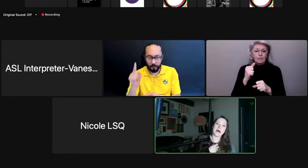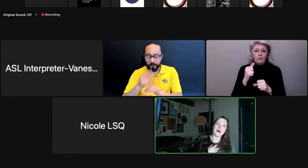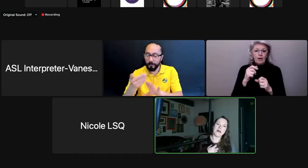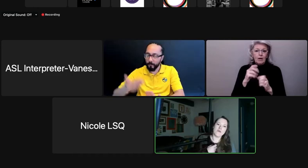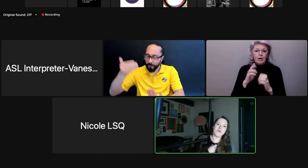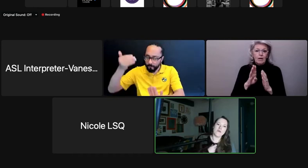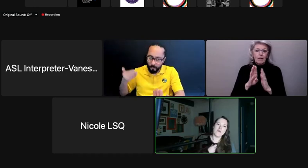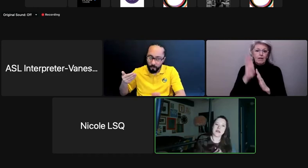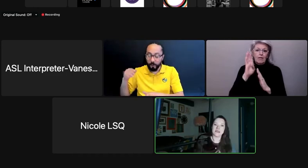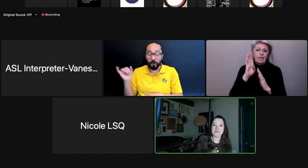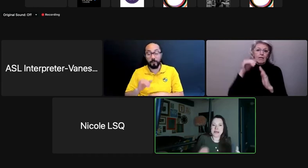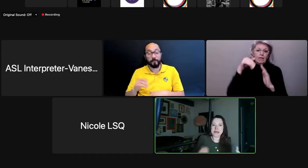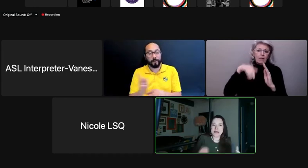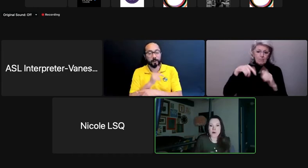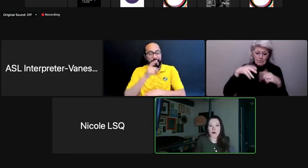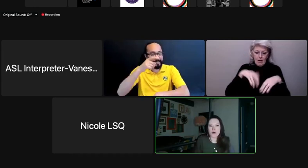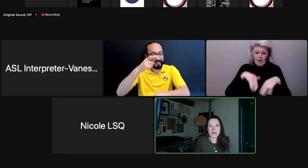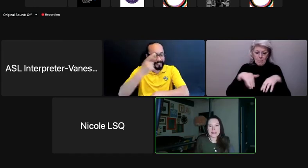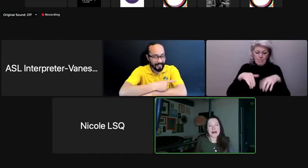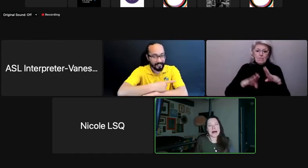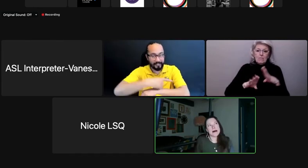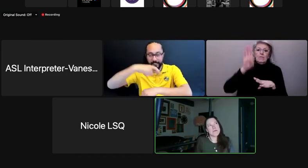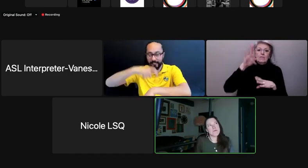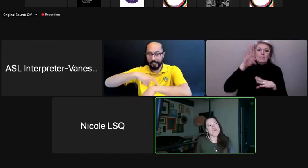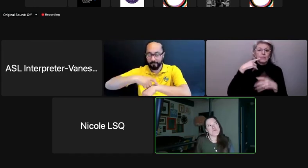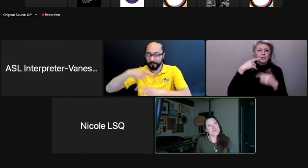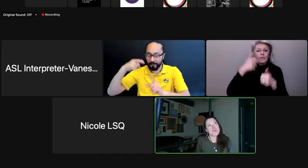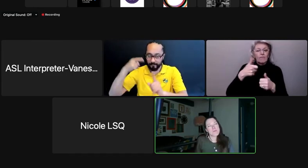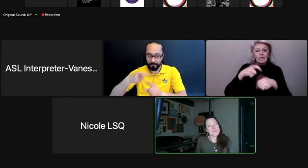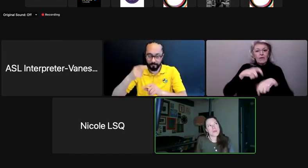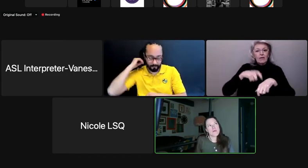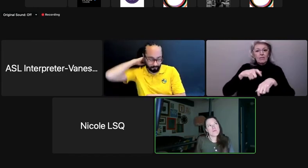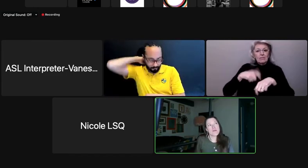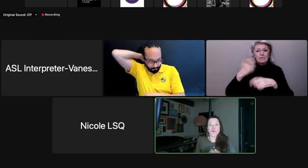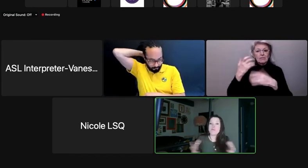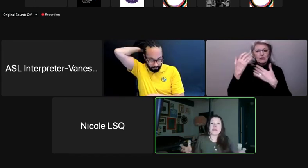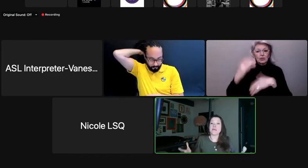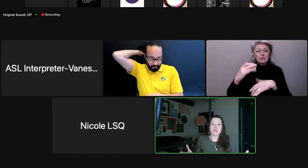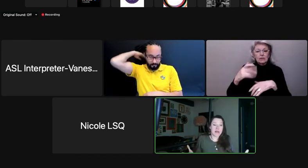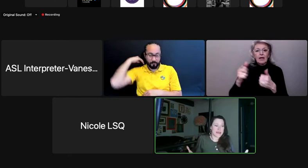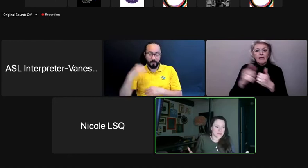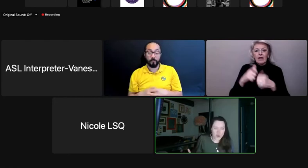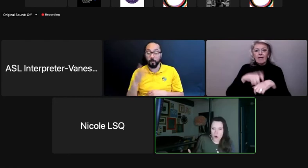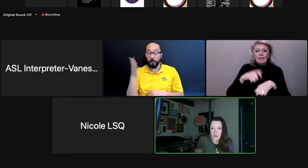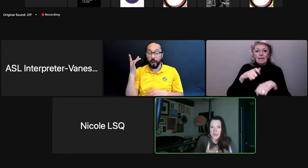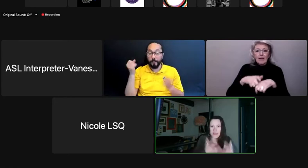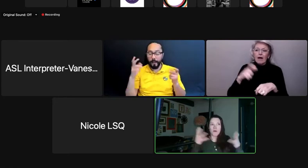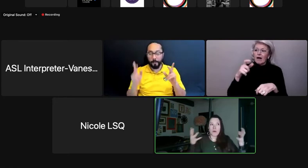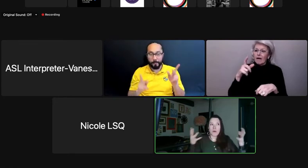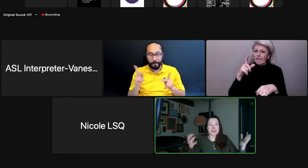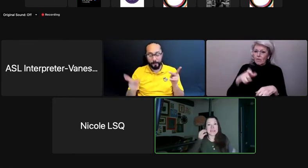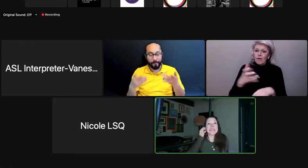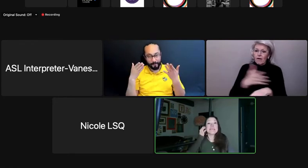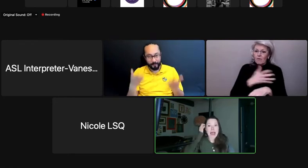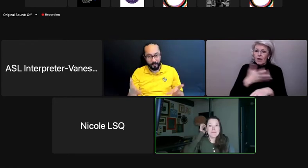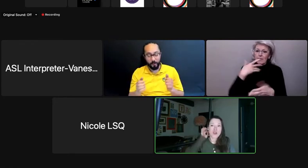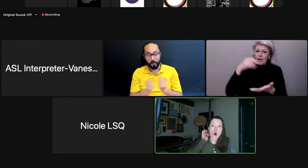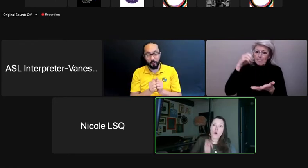amont en fonction d'un échéancier avec du temps pour bien planifier les choses